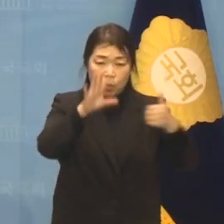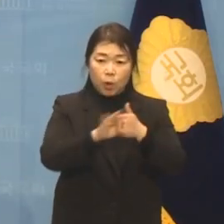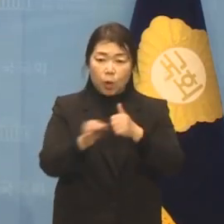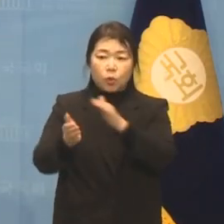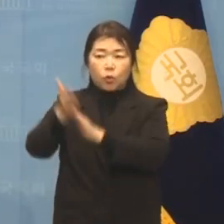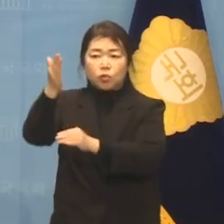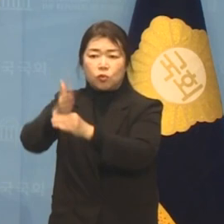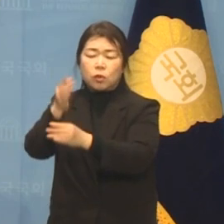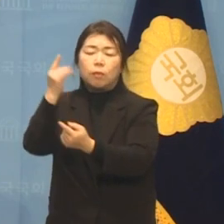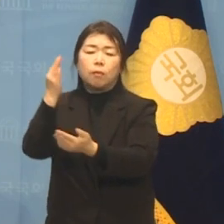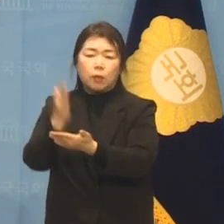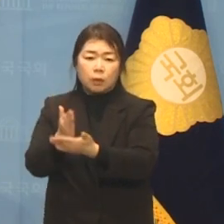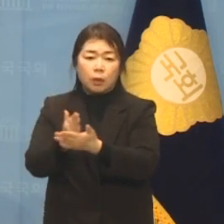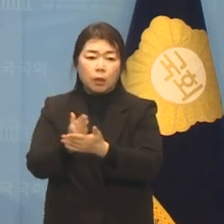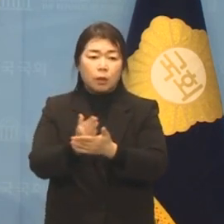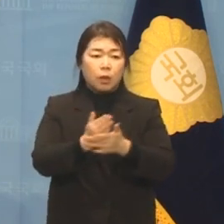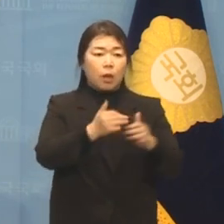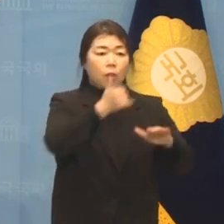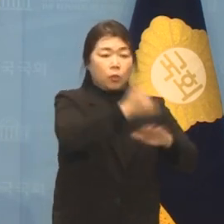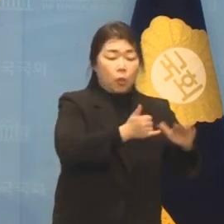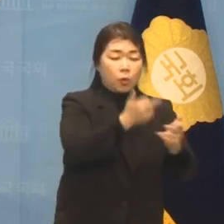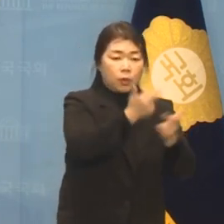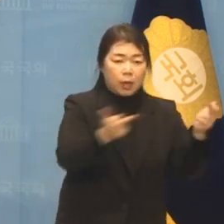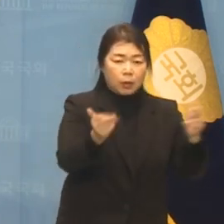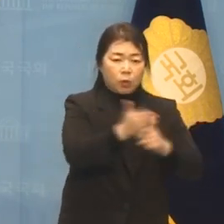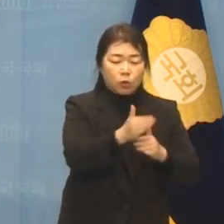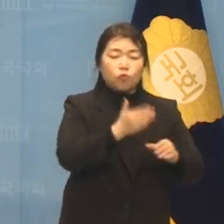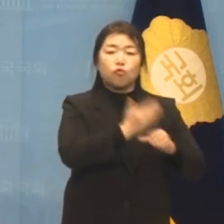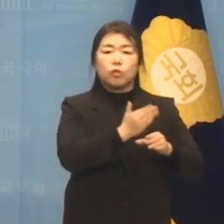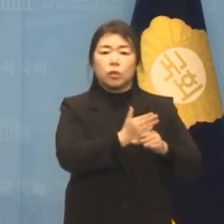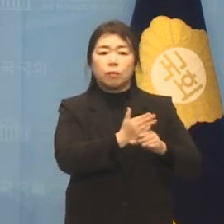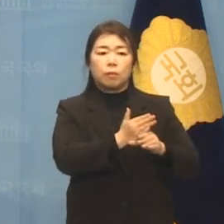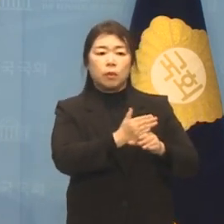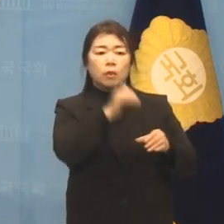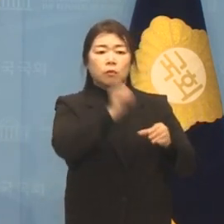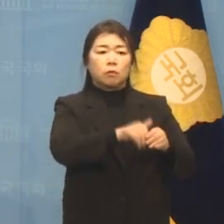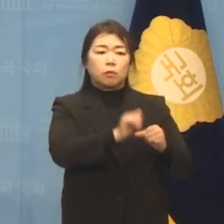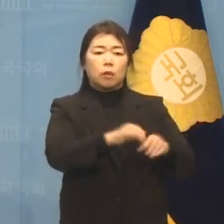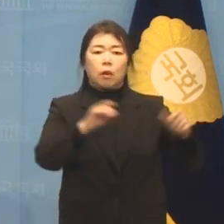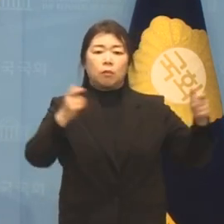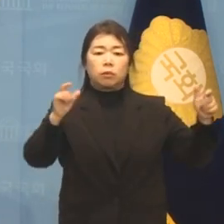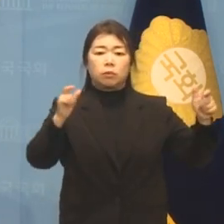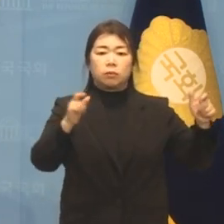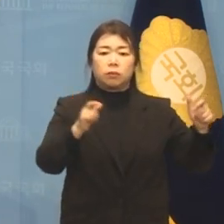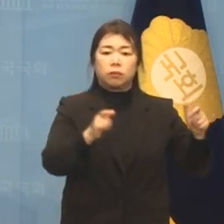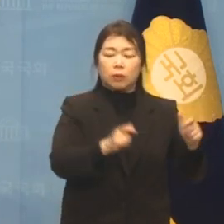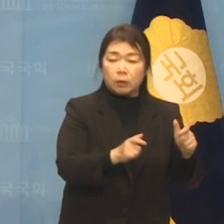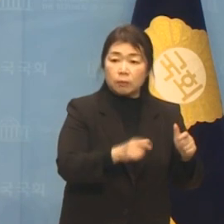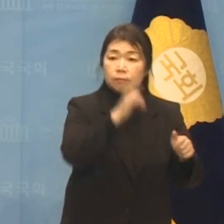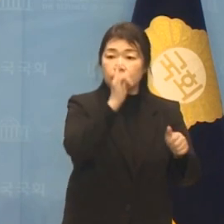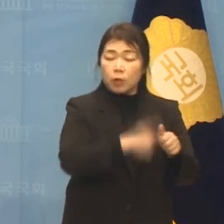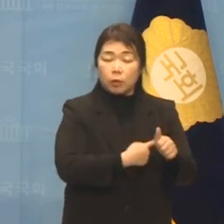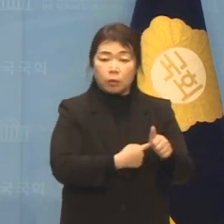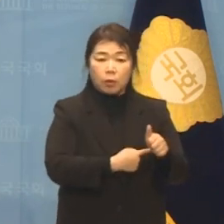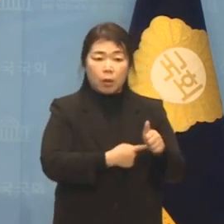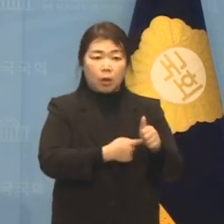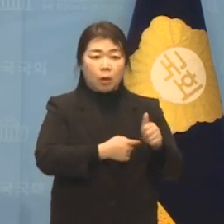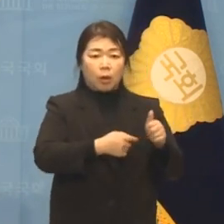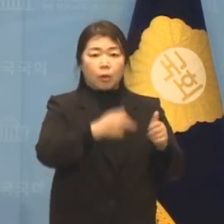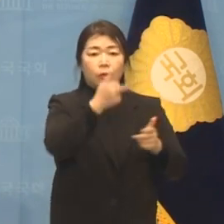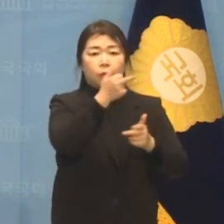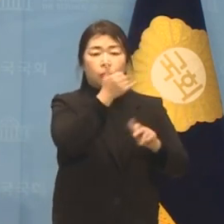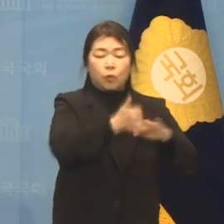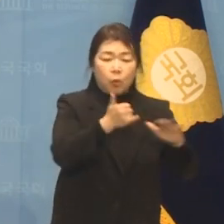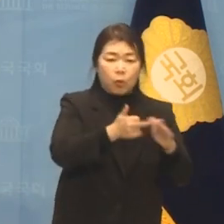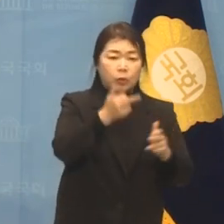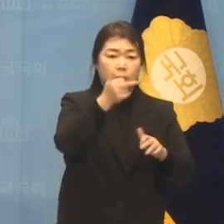농산어촌 중심의 중서부권의 의석이 점점 줄어들면서 농산어촌의 지역